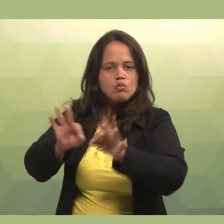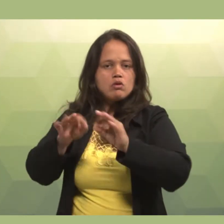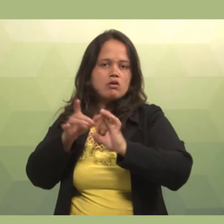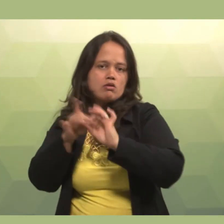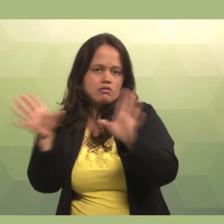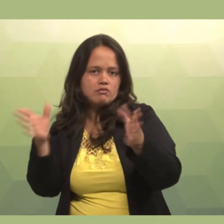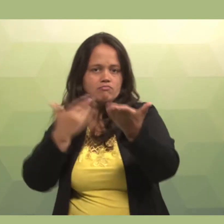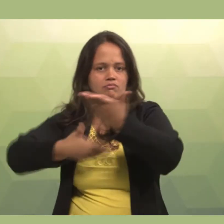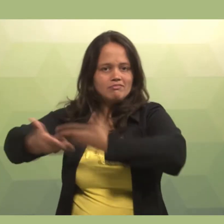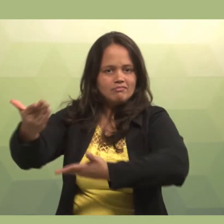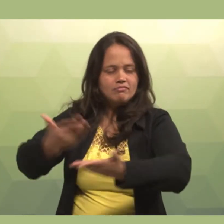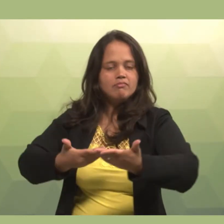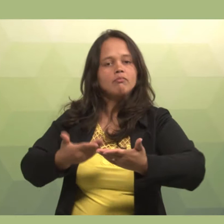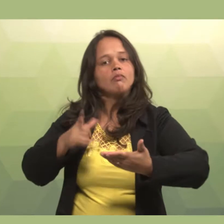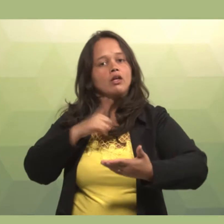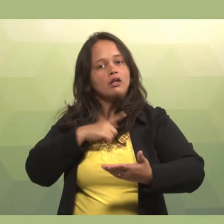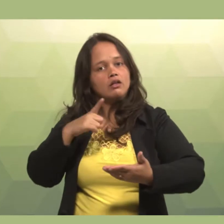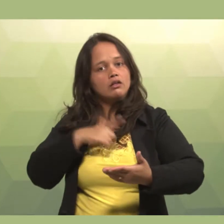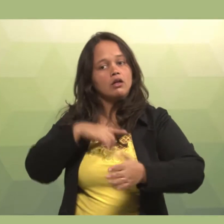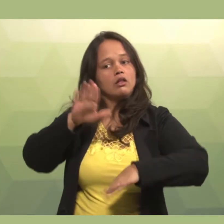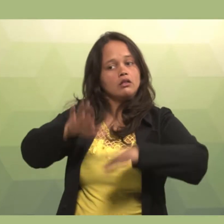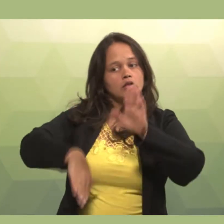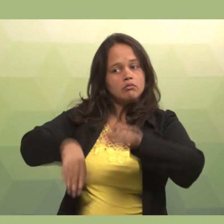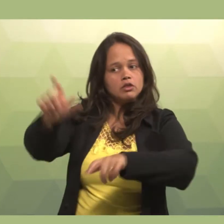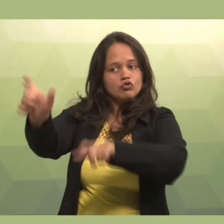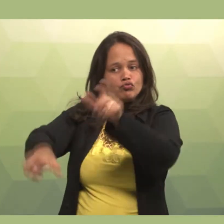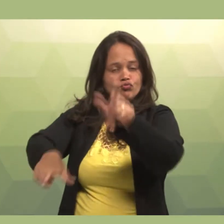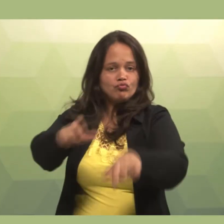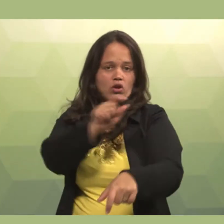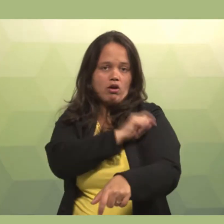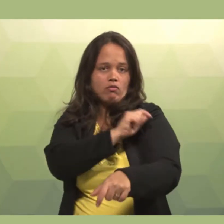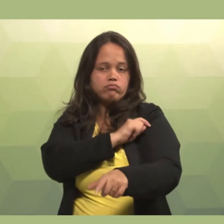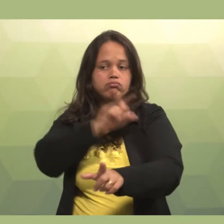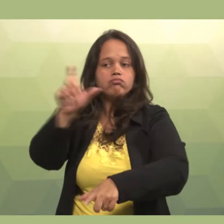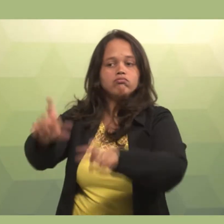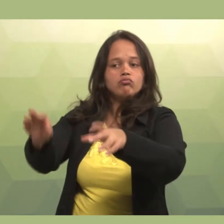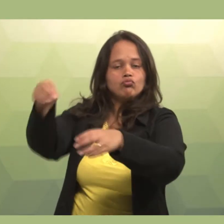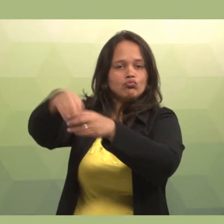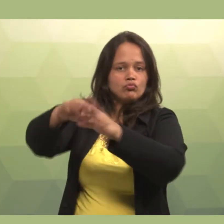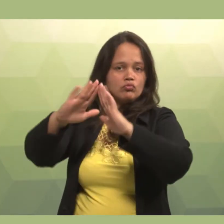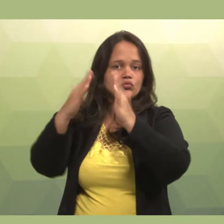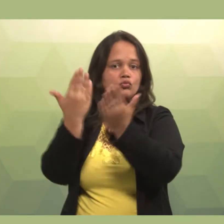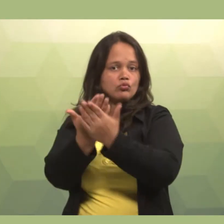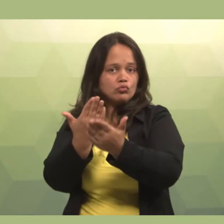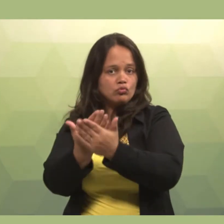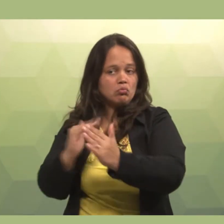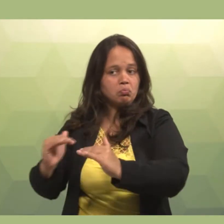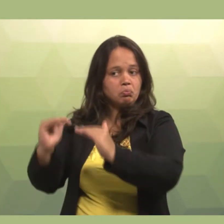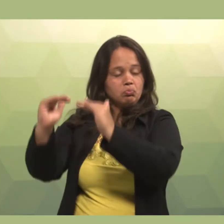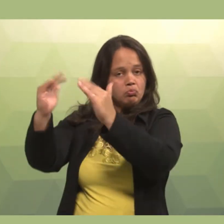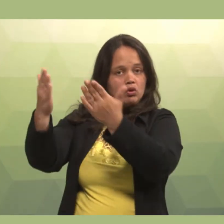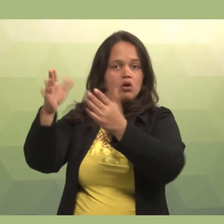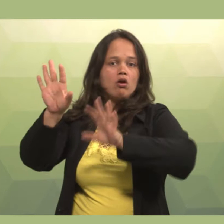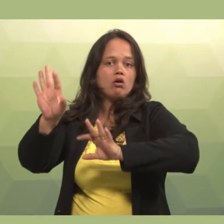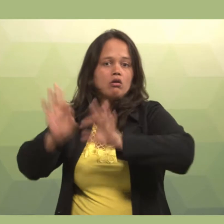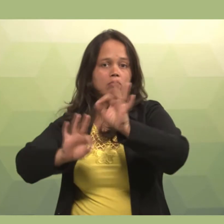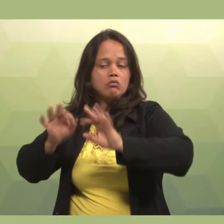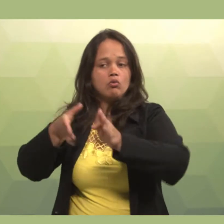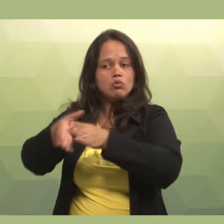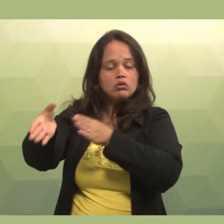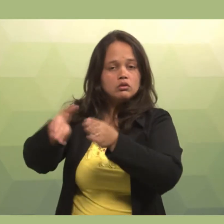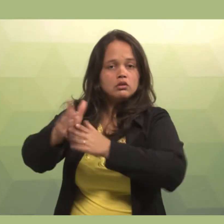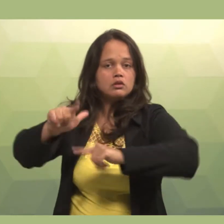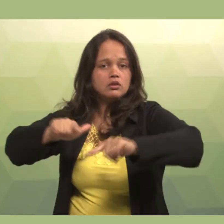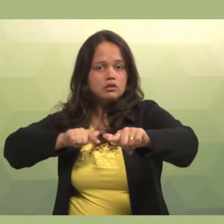de escolaridade dos estudantes no estabelecimento, a orientação para o trabalho, a promoção de práticas